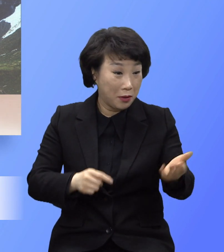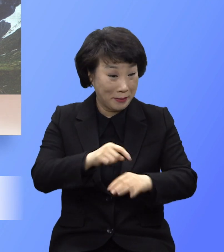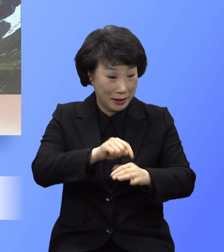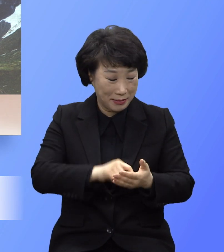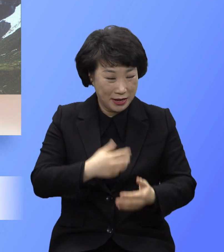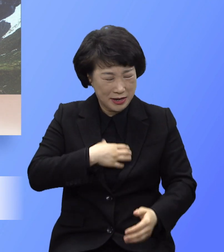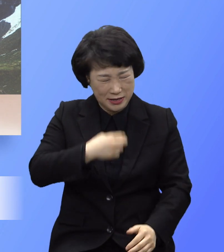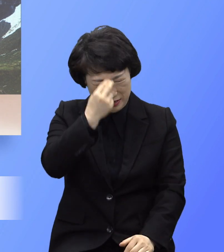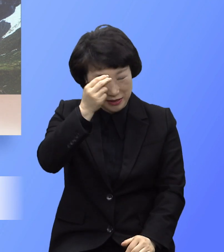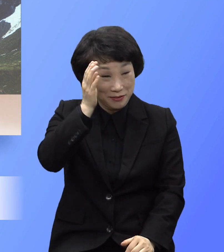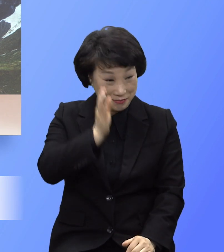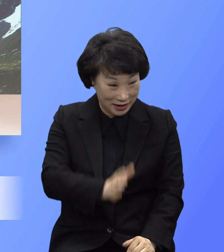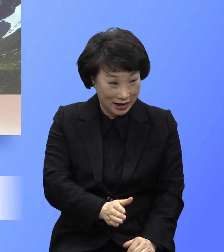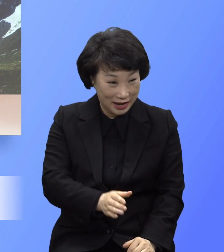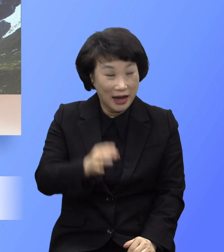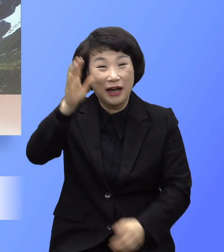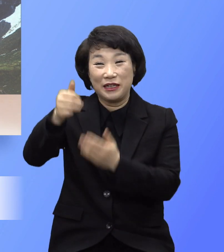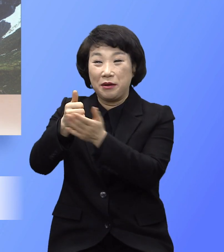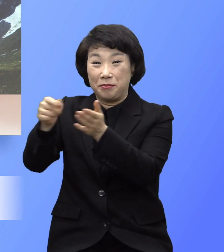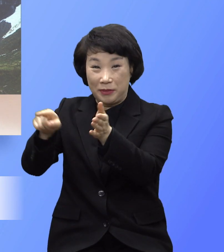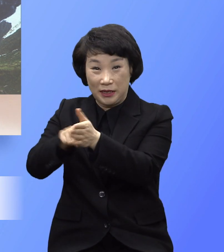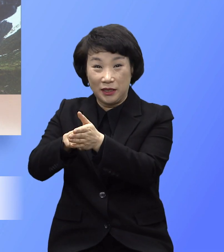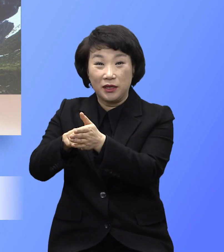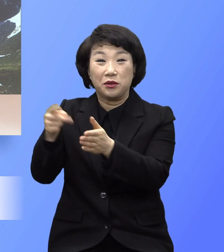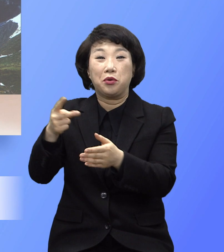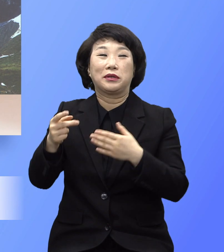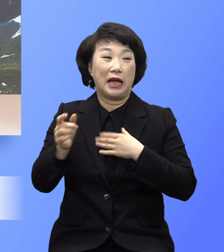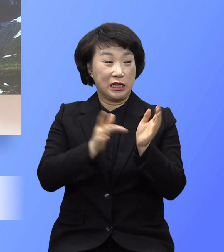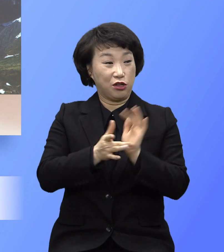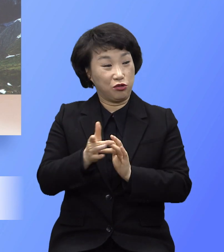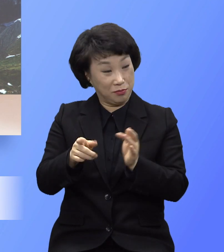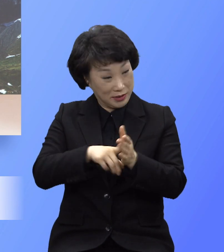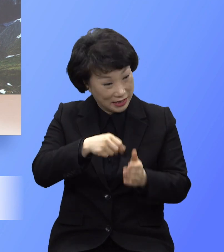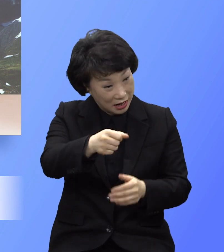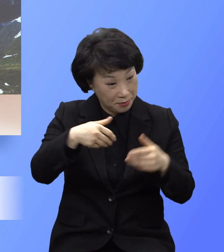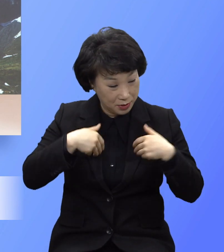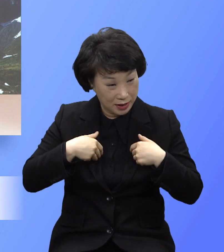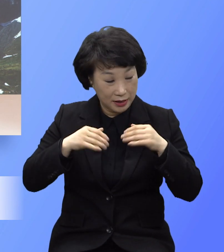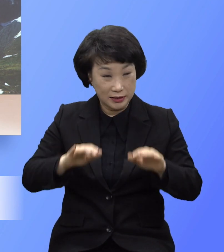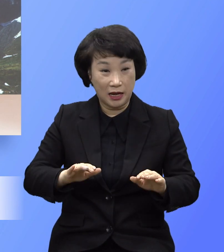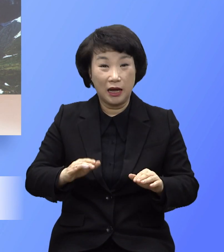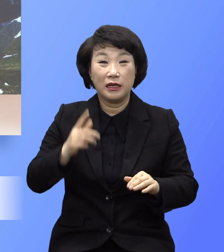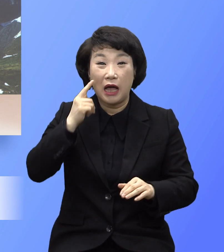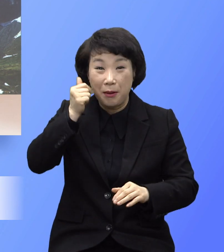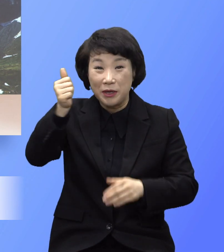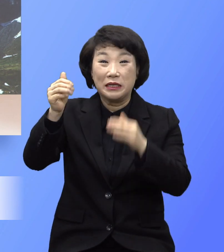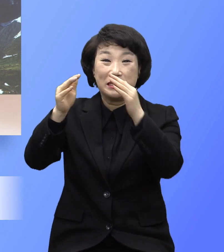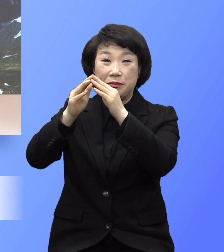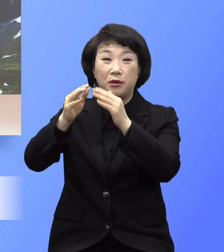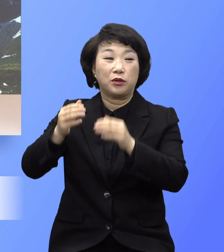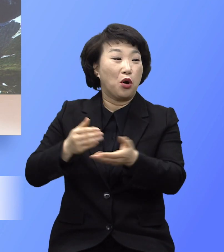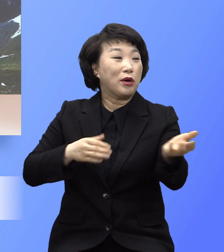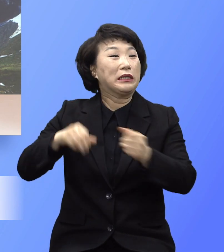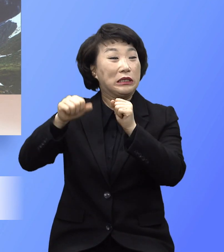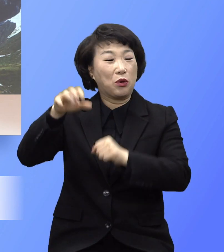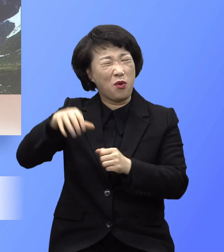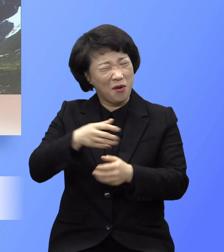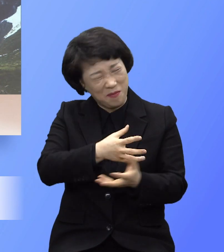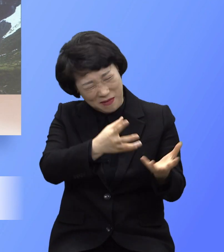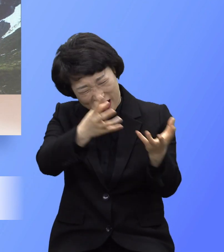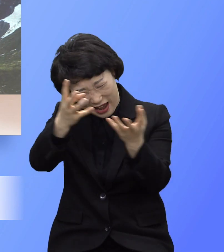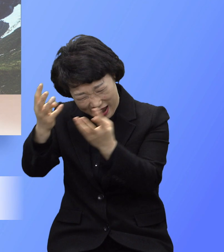근심하지 말라. 하나님을 믿으니 또 나를 믿으라. 내 아버지 집에 거할